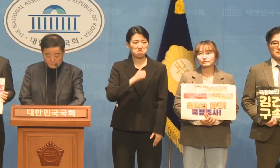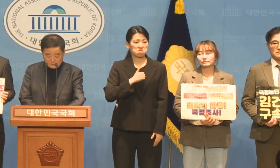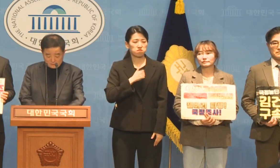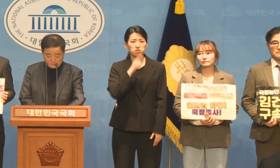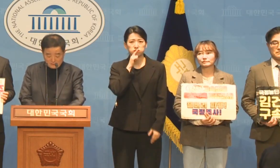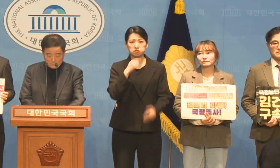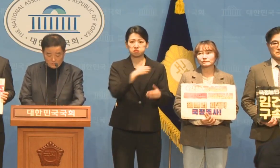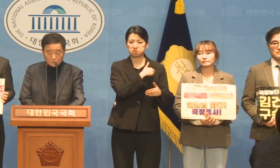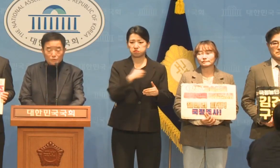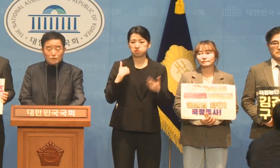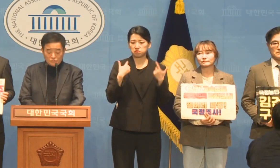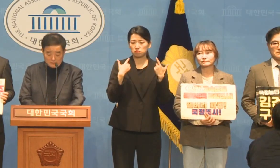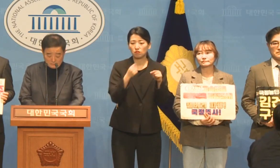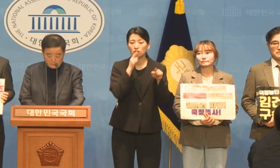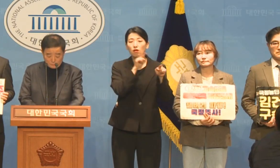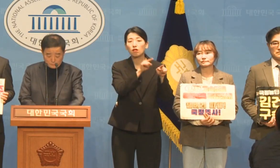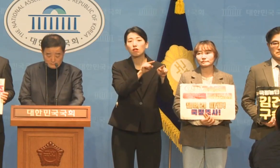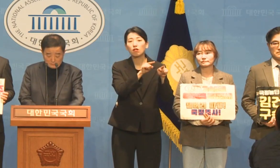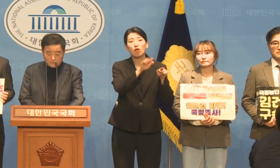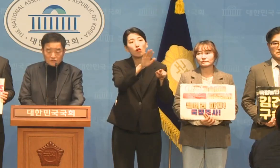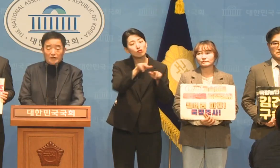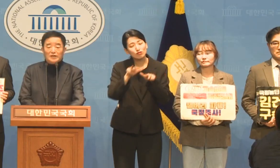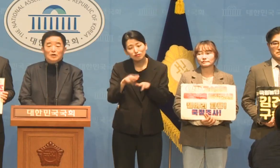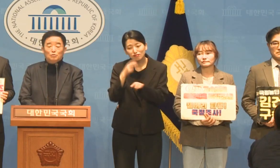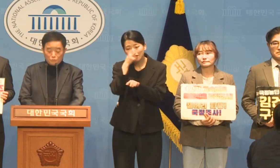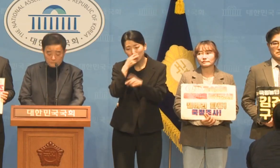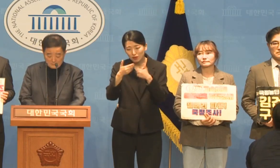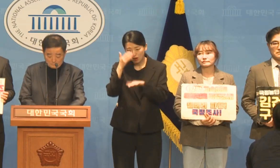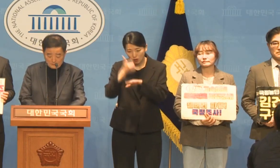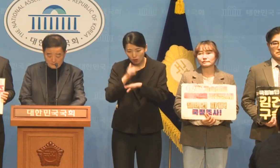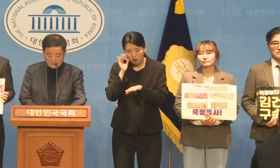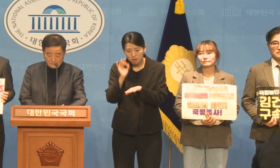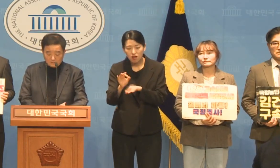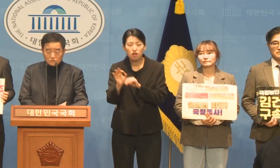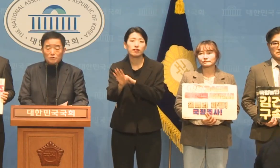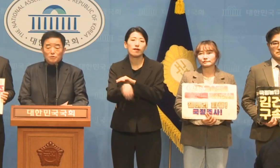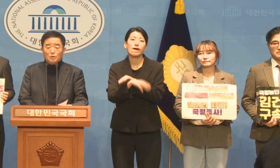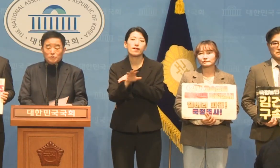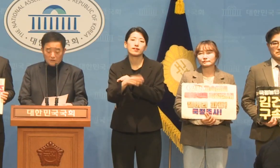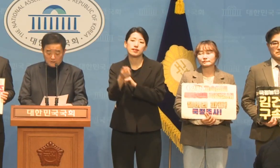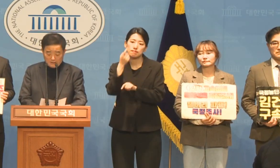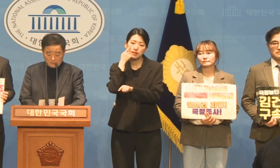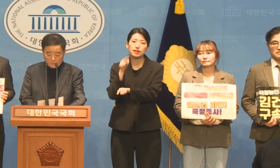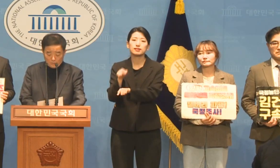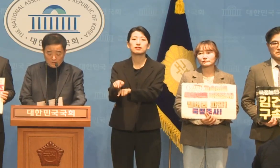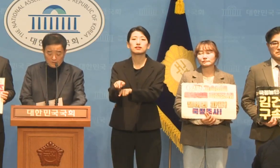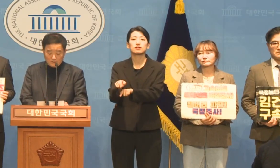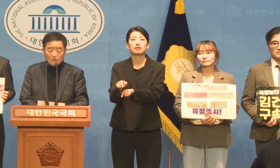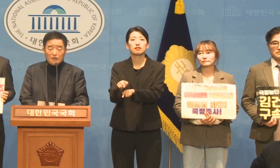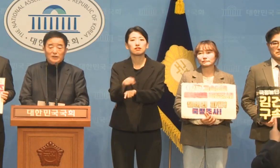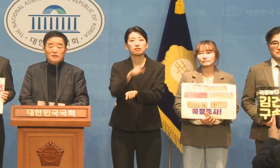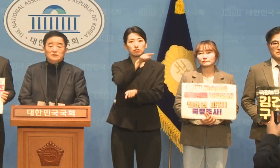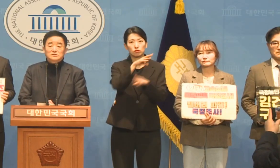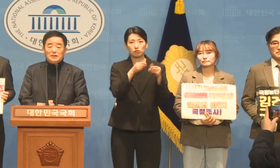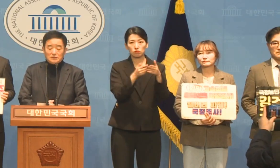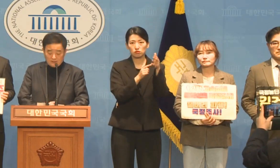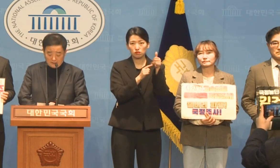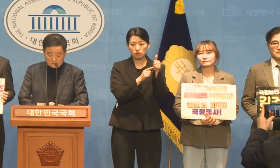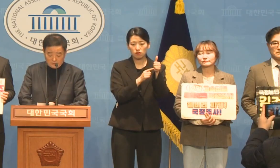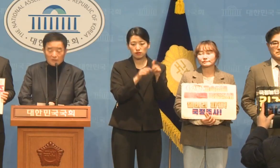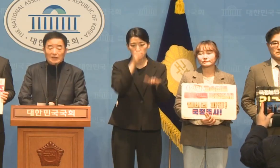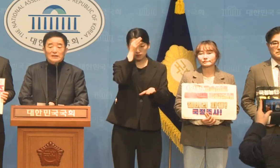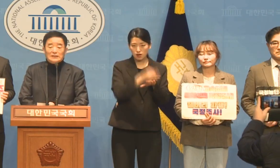잘못이 드러났습니다. 원희룡 전 장관은 숨지 말고 이제 국민 앞에 석고 대죄하고 이